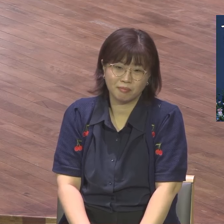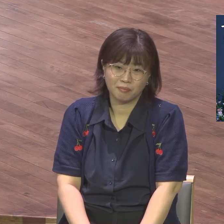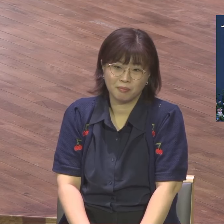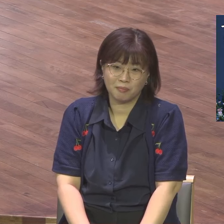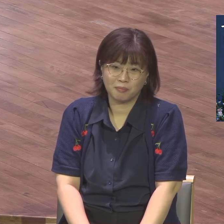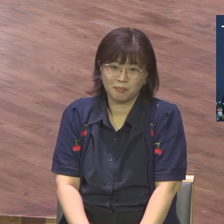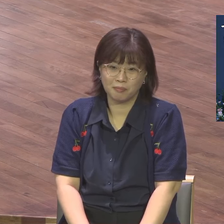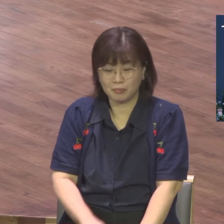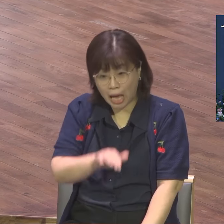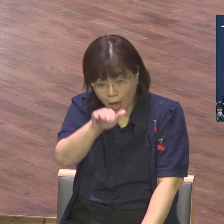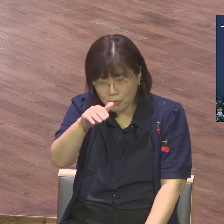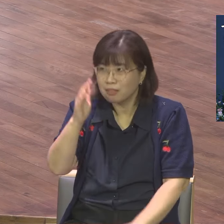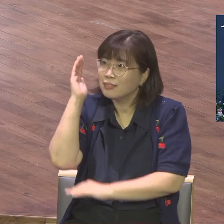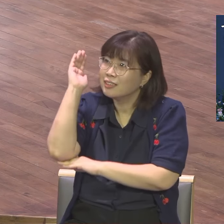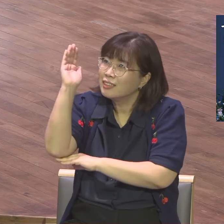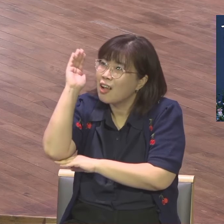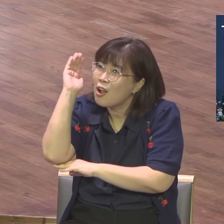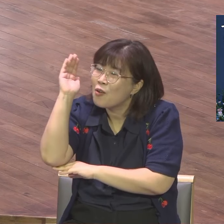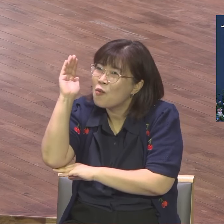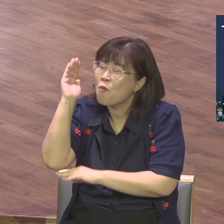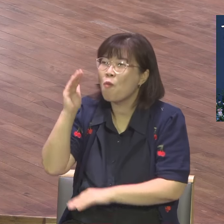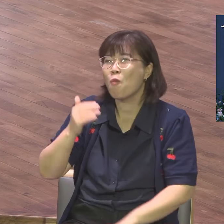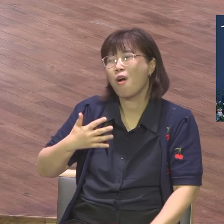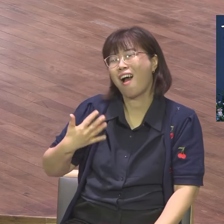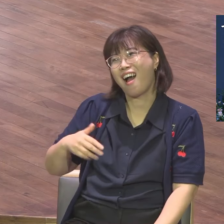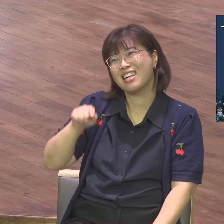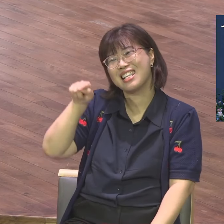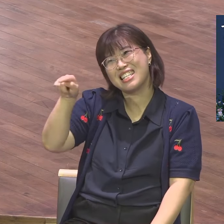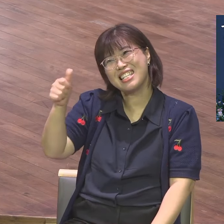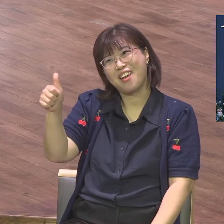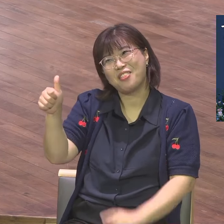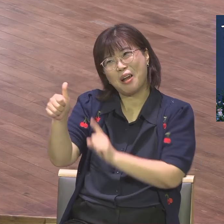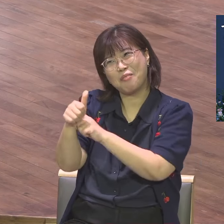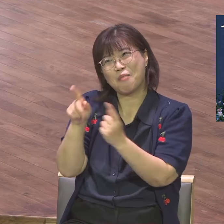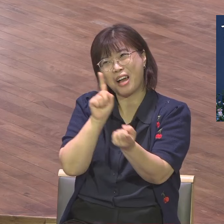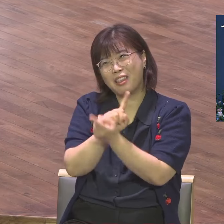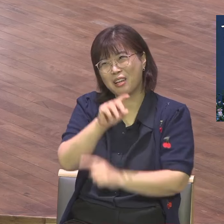이 설교 들으면 이런 남자를 만나면